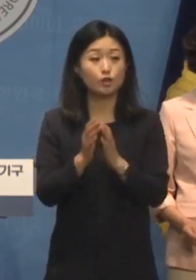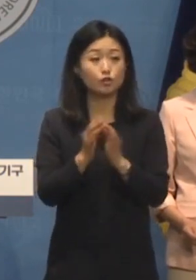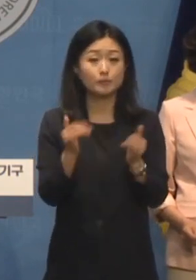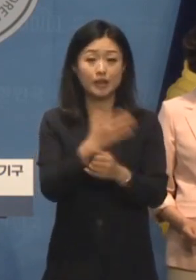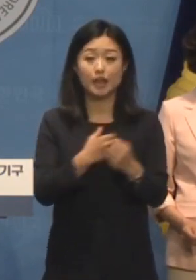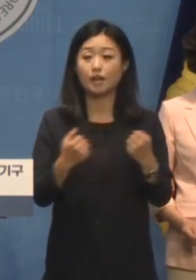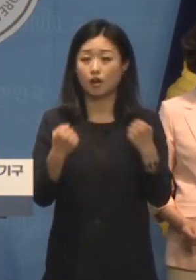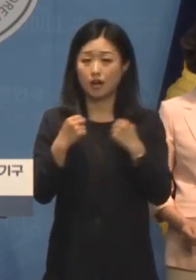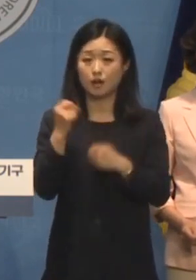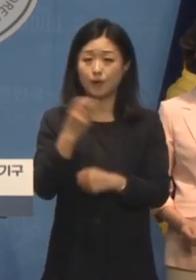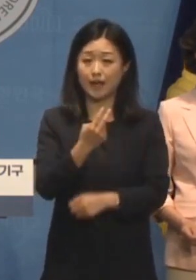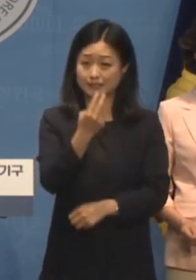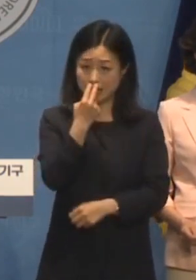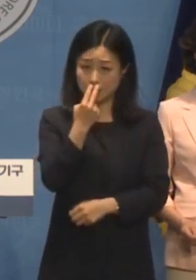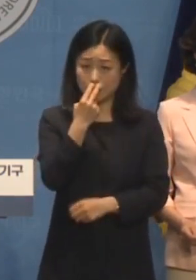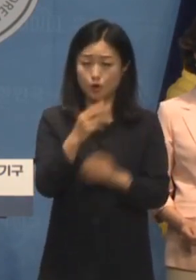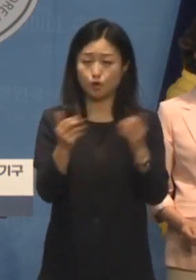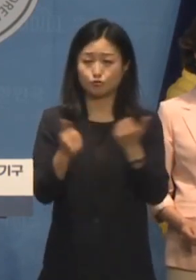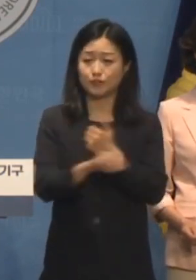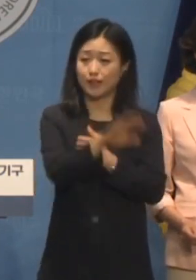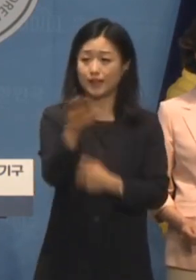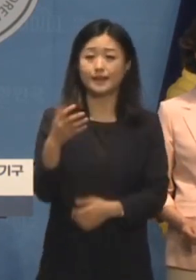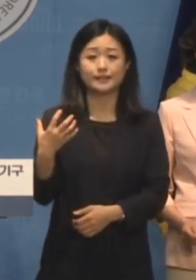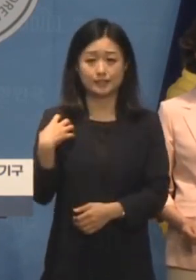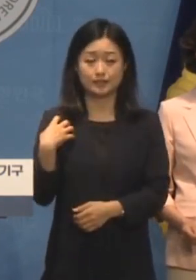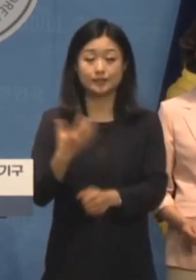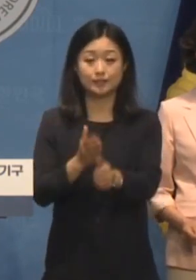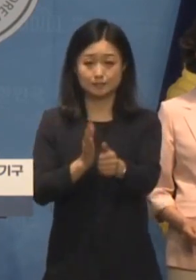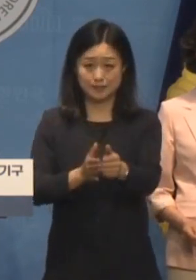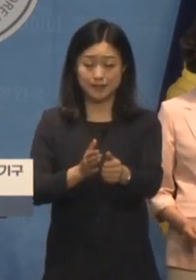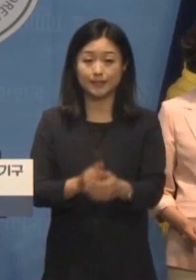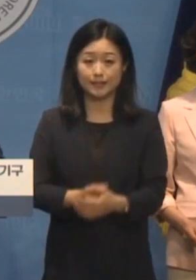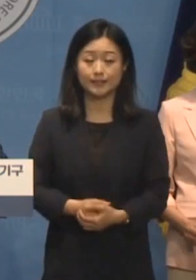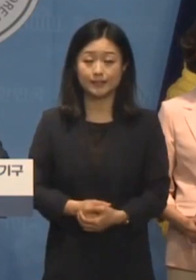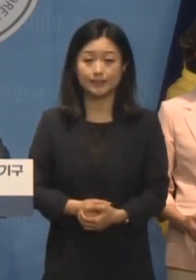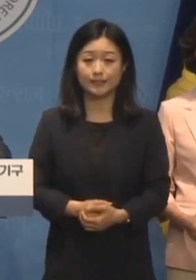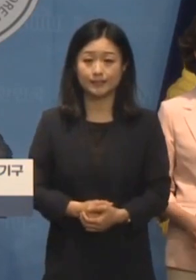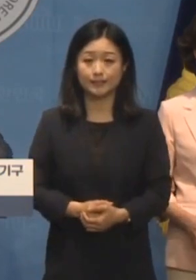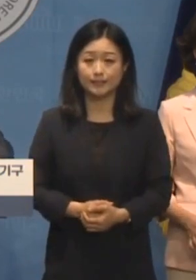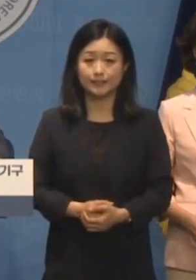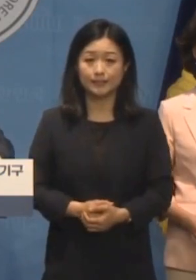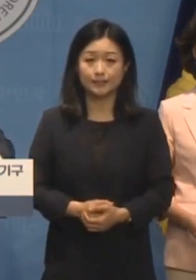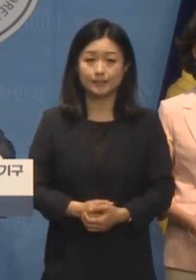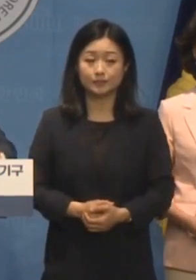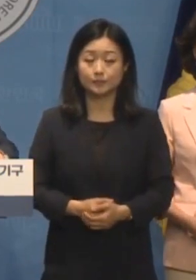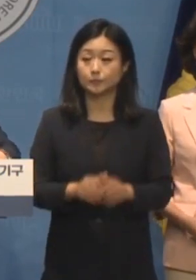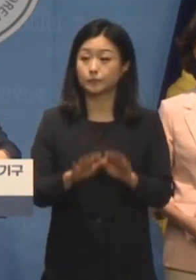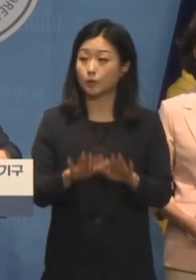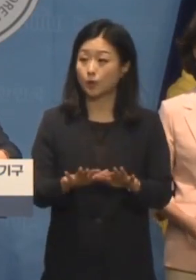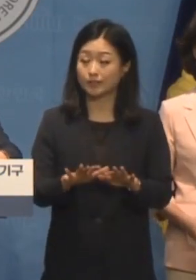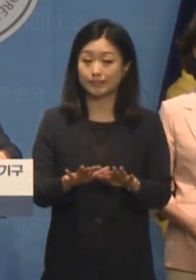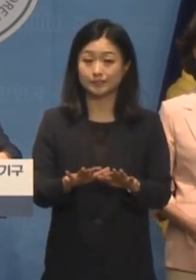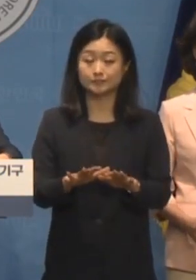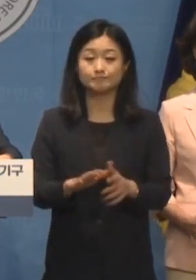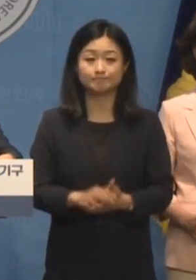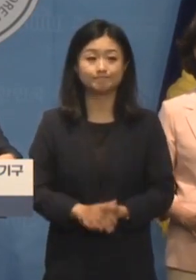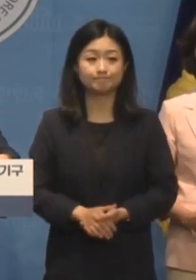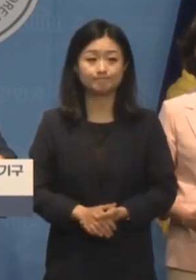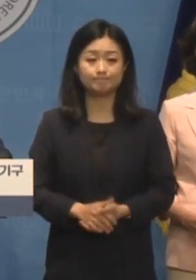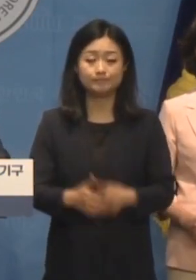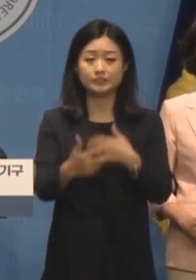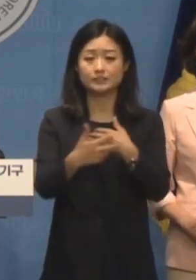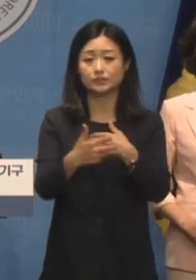건강과 생명을 국회가 지킵시다 아 오늘 조 신당은